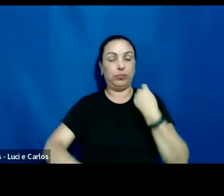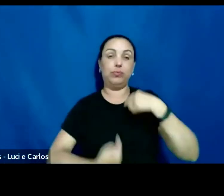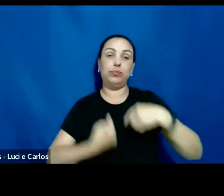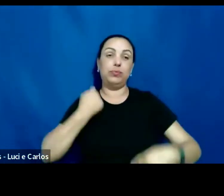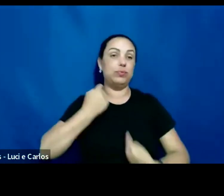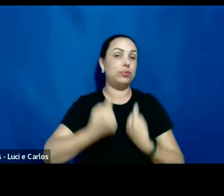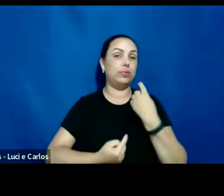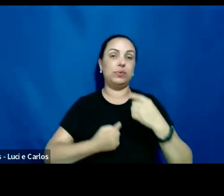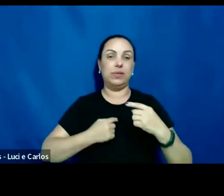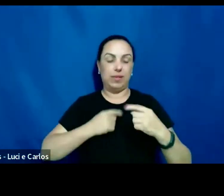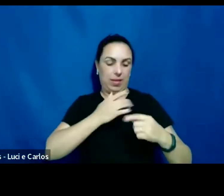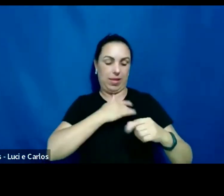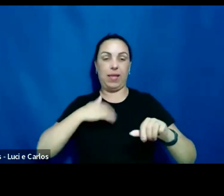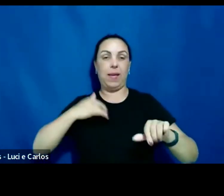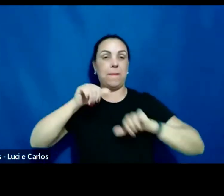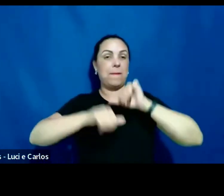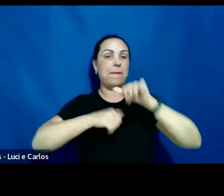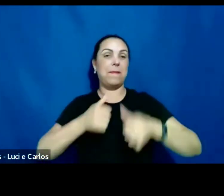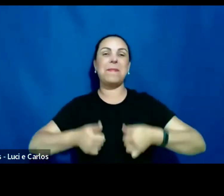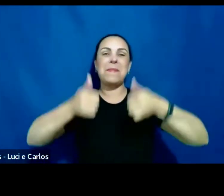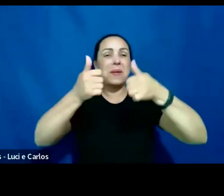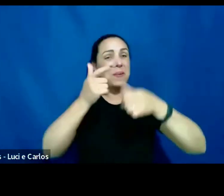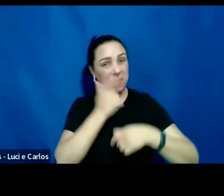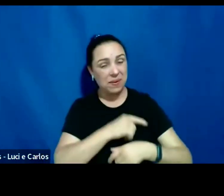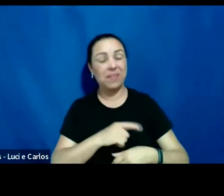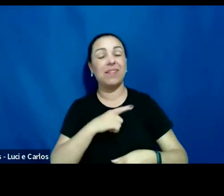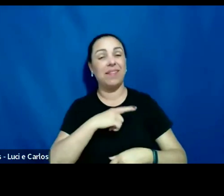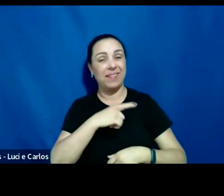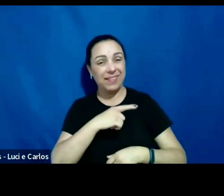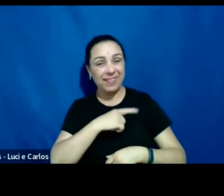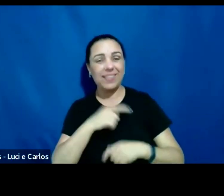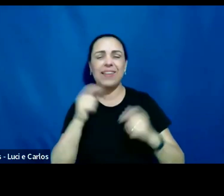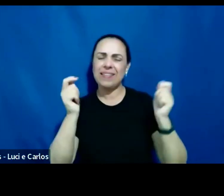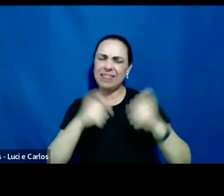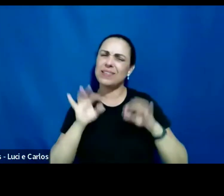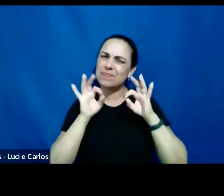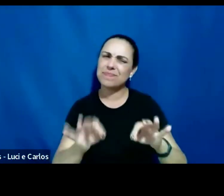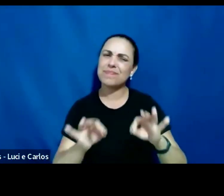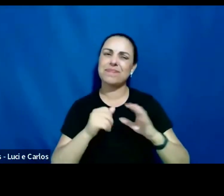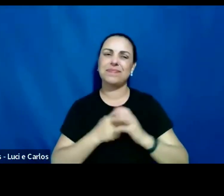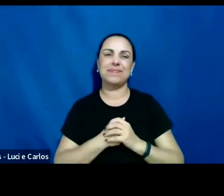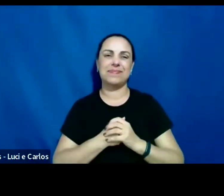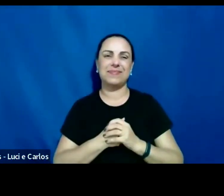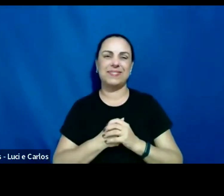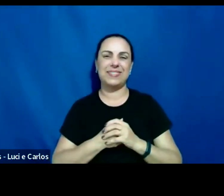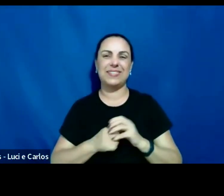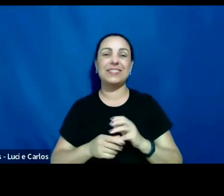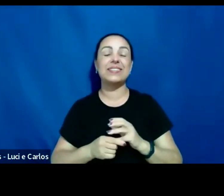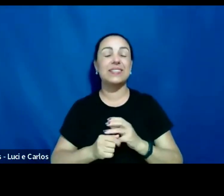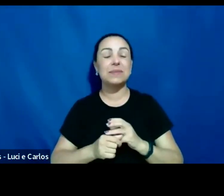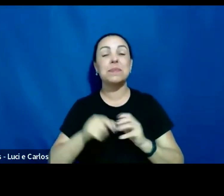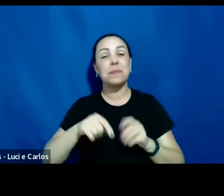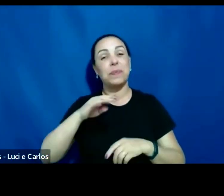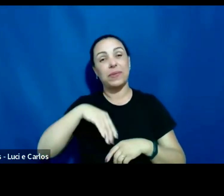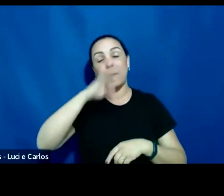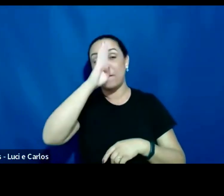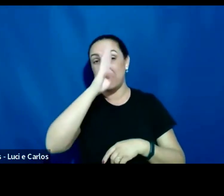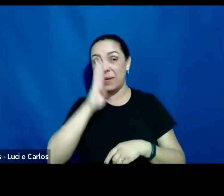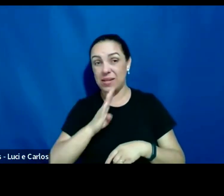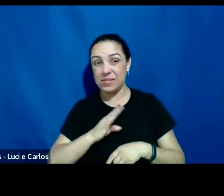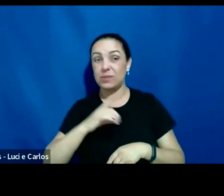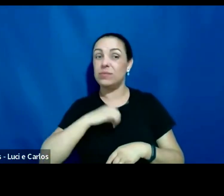né? A maioria dos brasileiros, mais de 30% dos brasileiros andam desidratados.